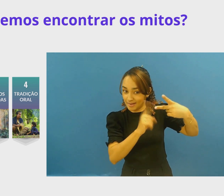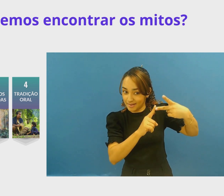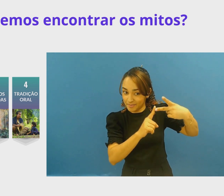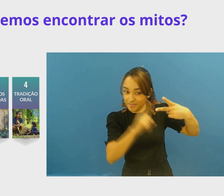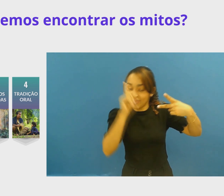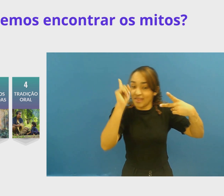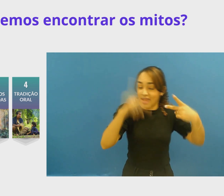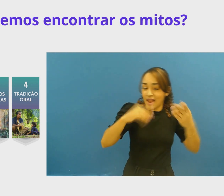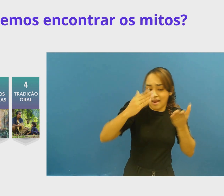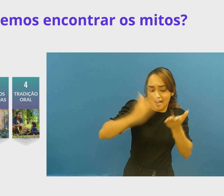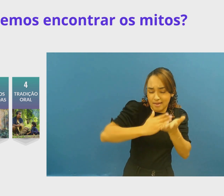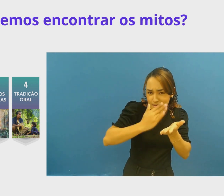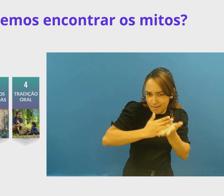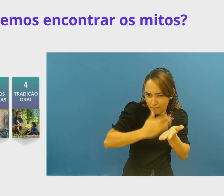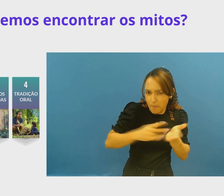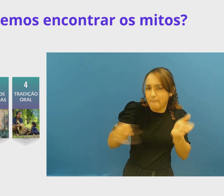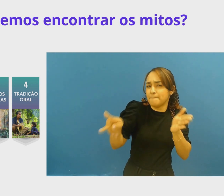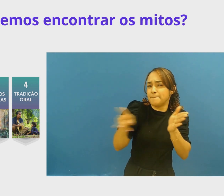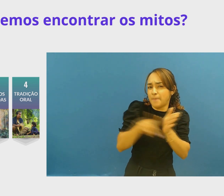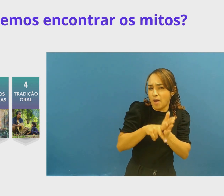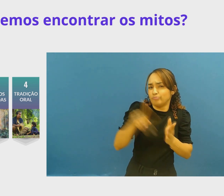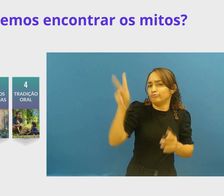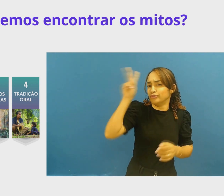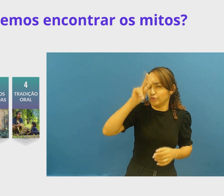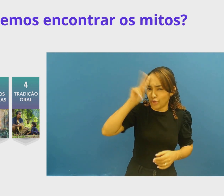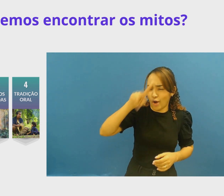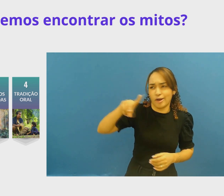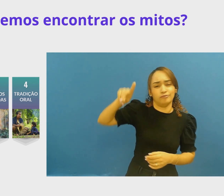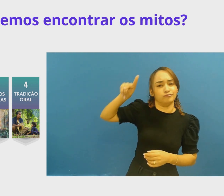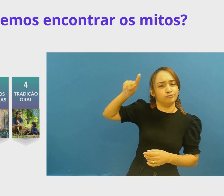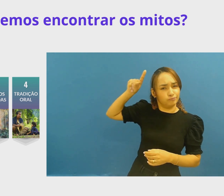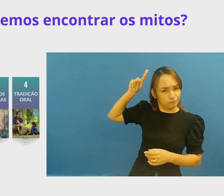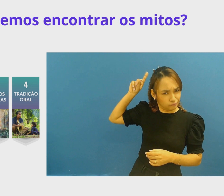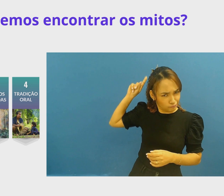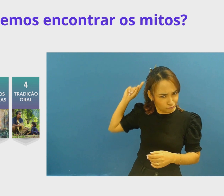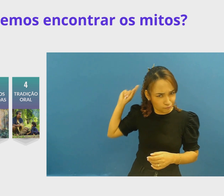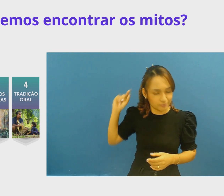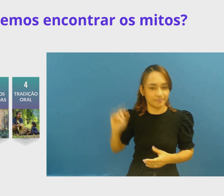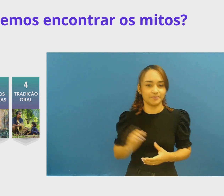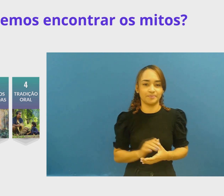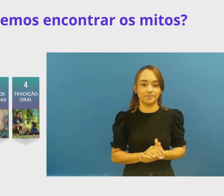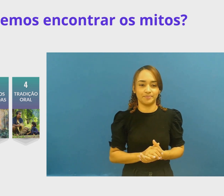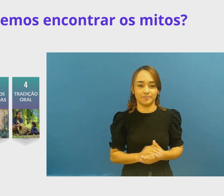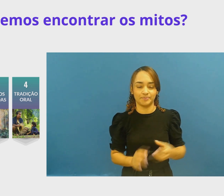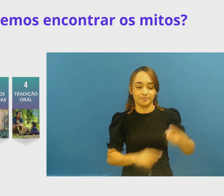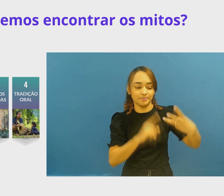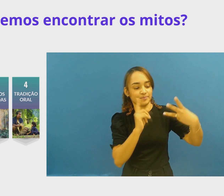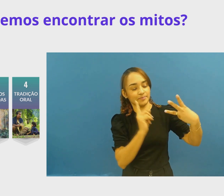Segundo, em livros de histórias populares.